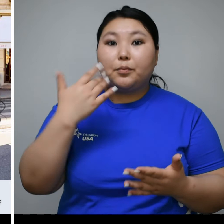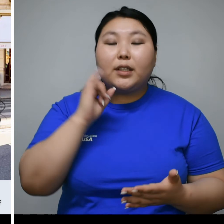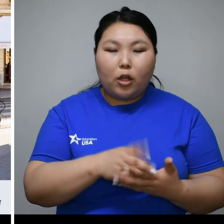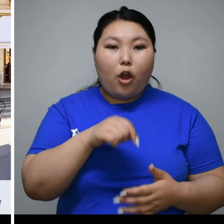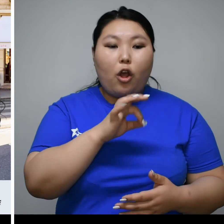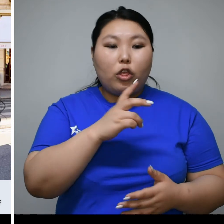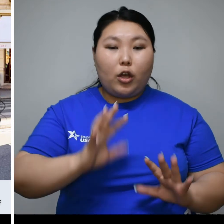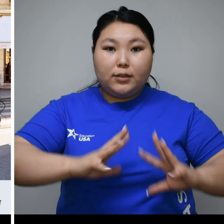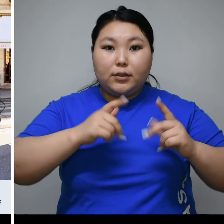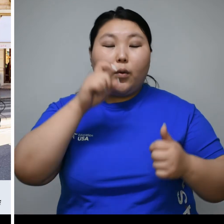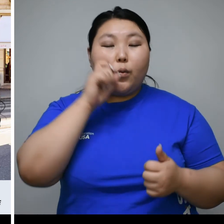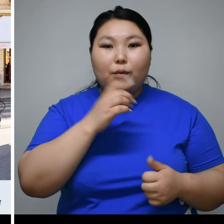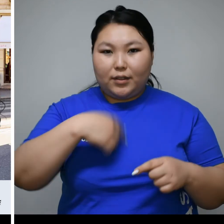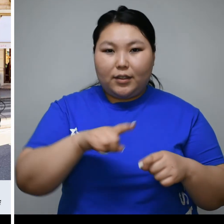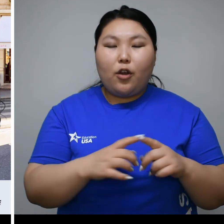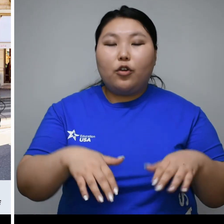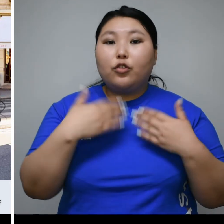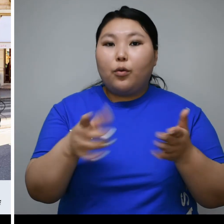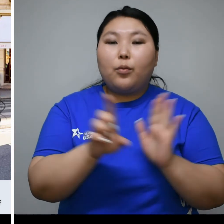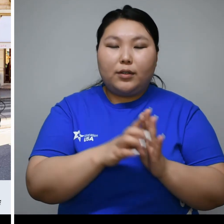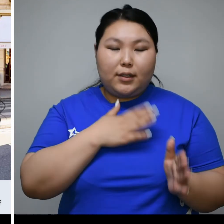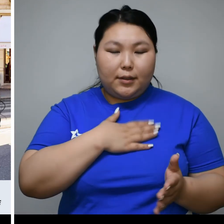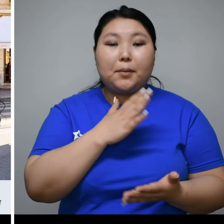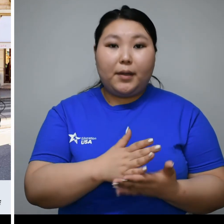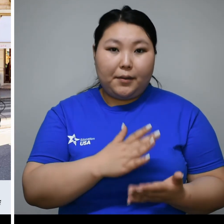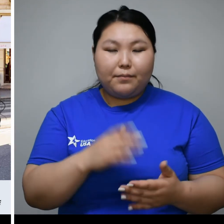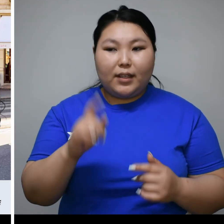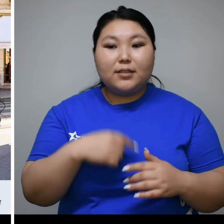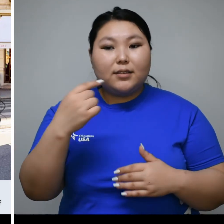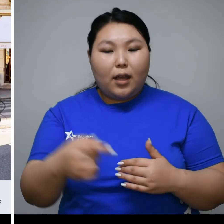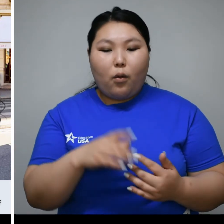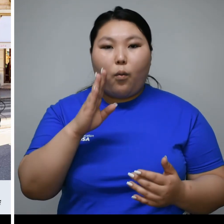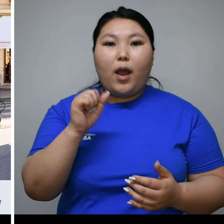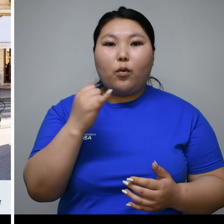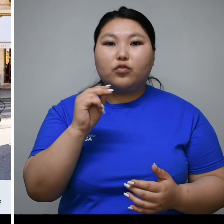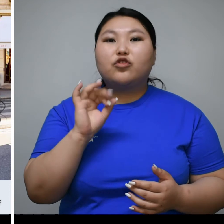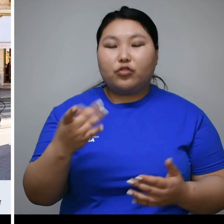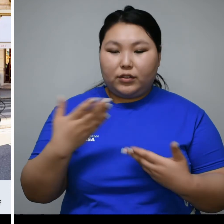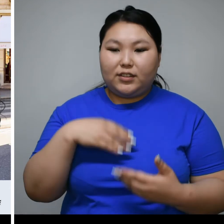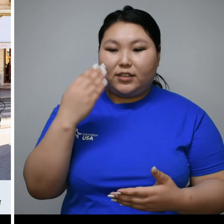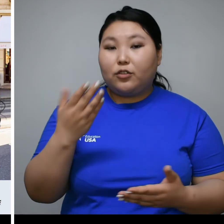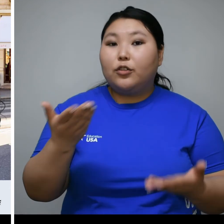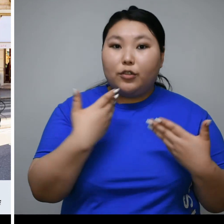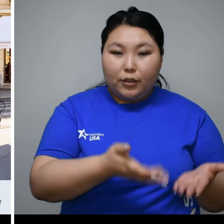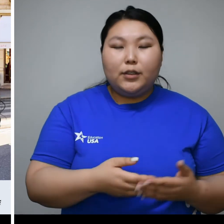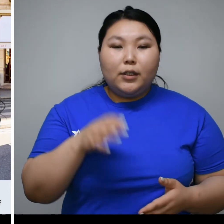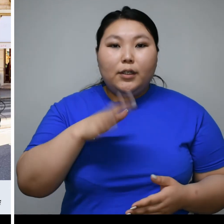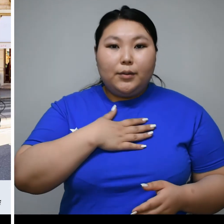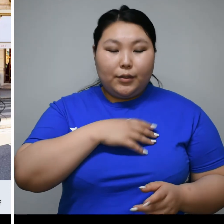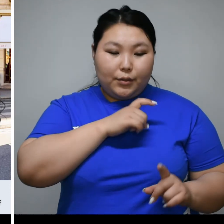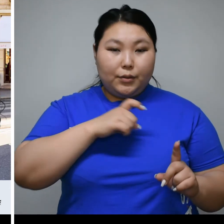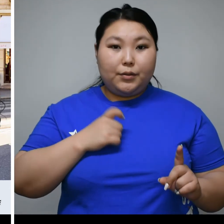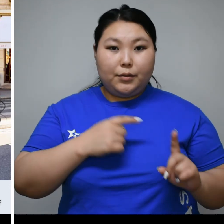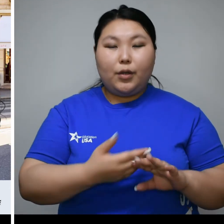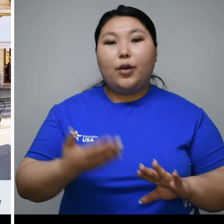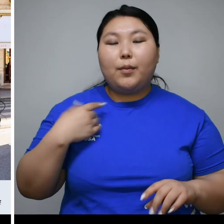болохоор хэрвээ оноогоо сайжруулъя гэвэл дахиж өгөх боломж надад байгаа. Танаас нь voucher өгдөг байгаа шалгалтын өгөх. За тэнгуут